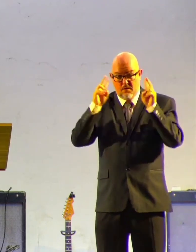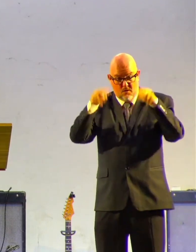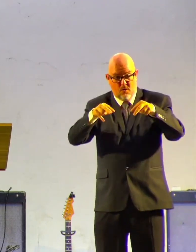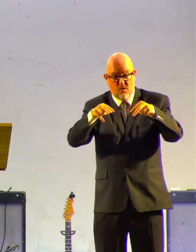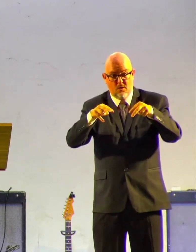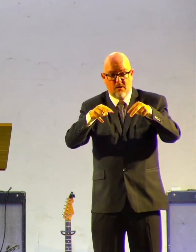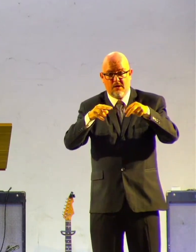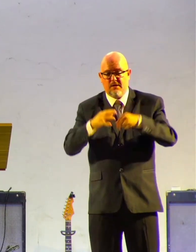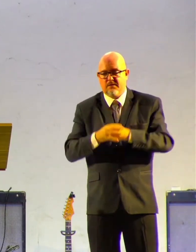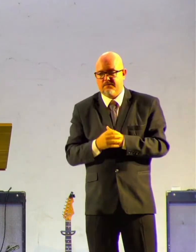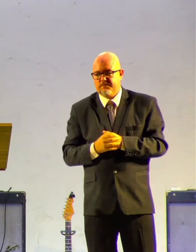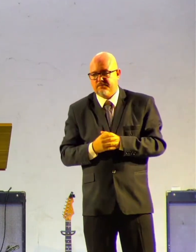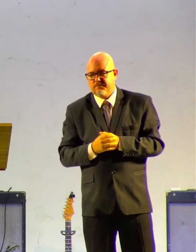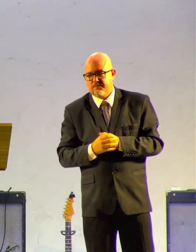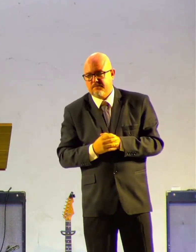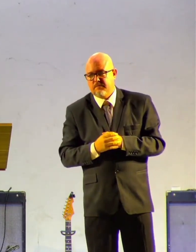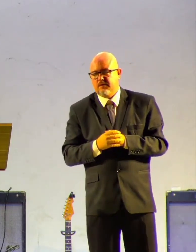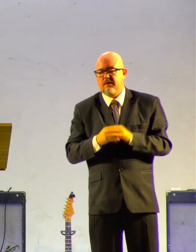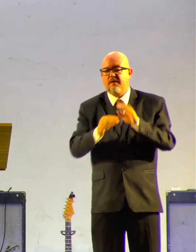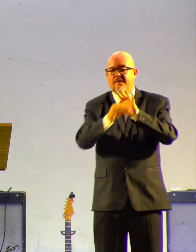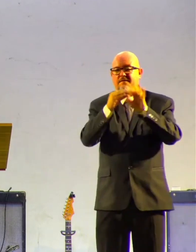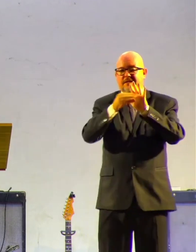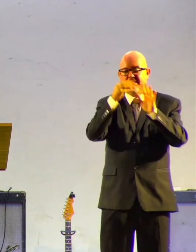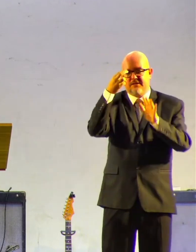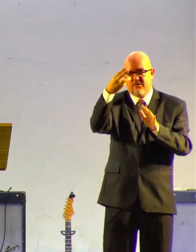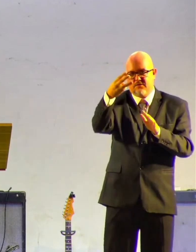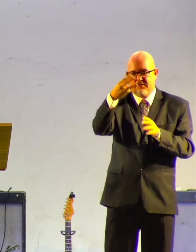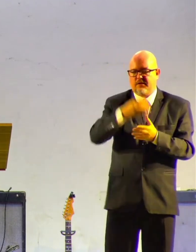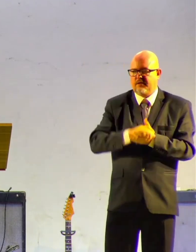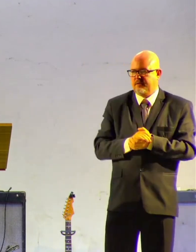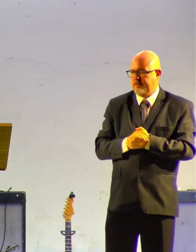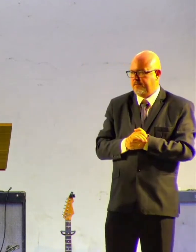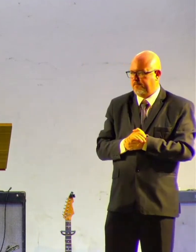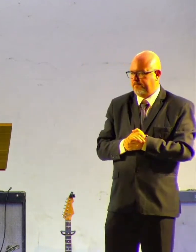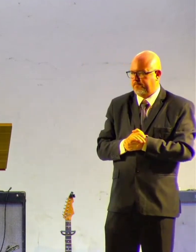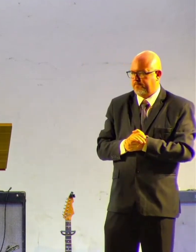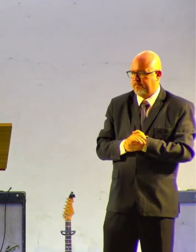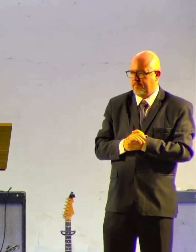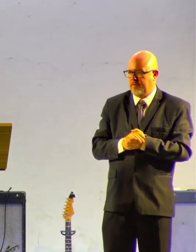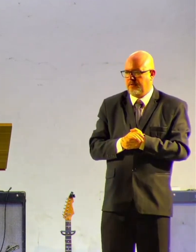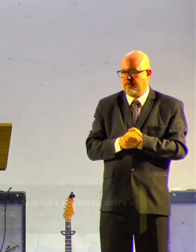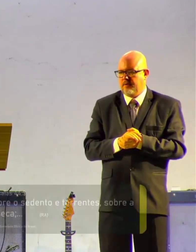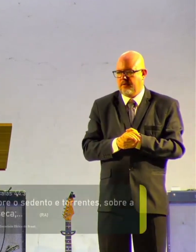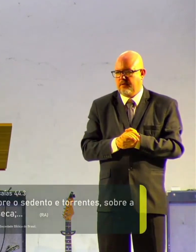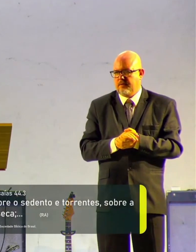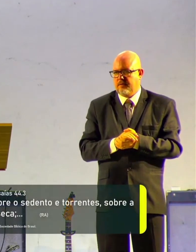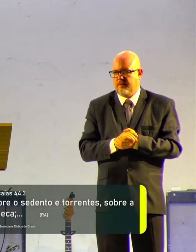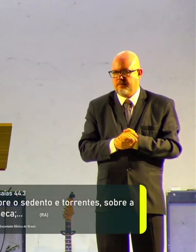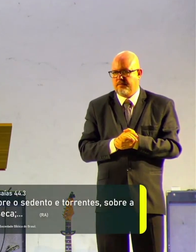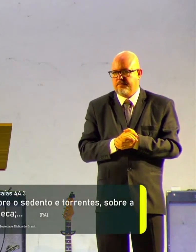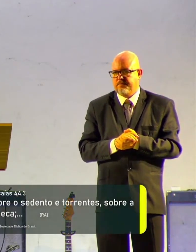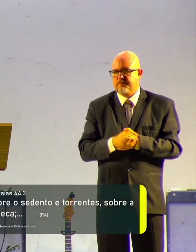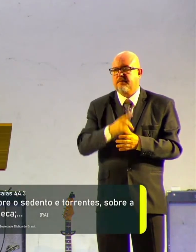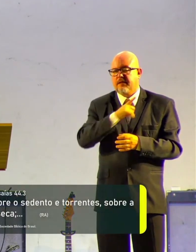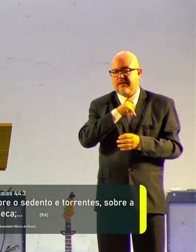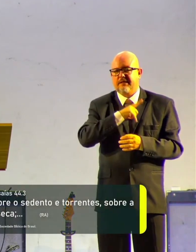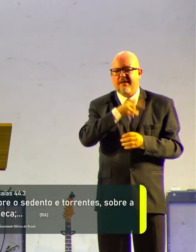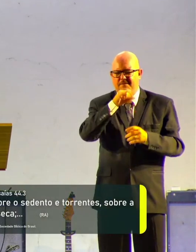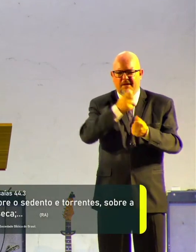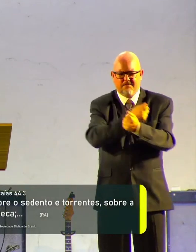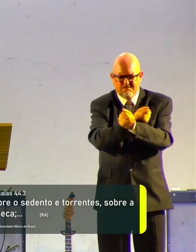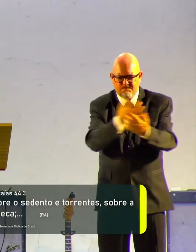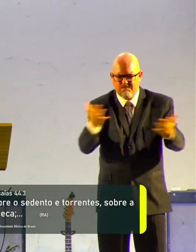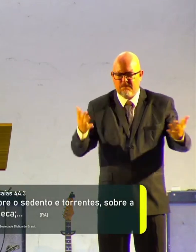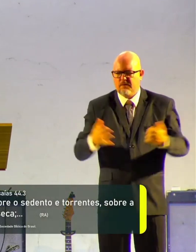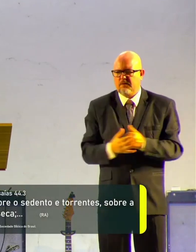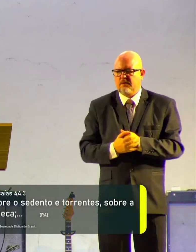favor, para o versículo 3 outra vez. Porque derramarei água sobre o sedento, torrente sobre a terra